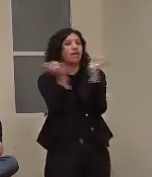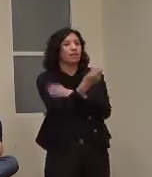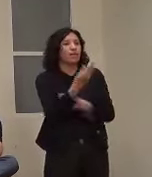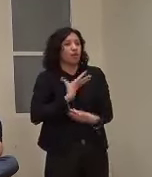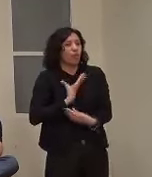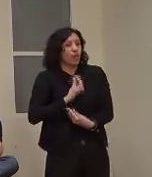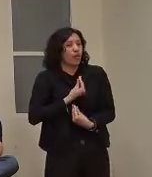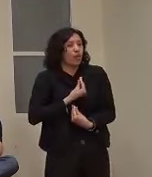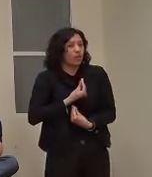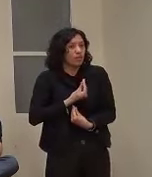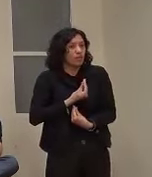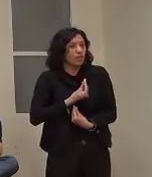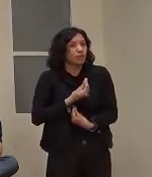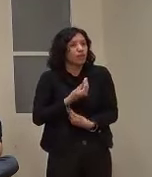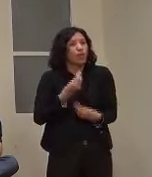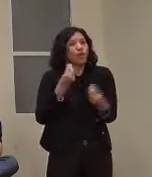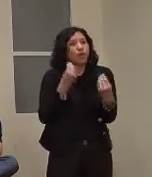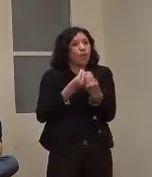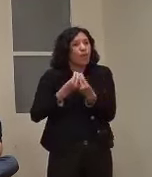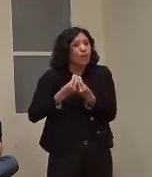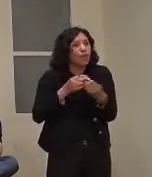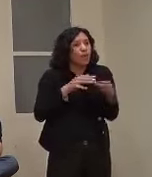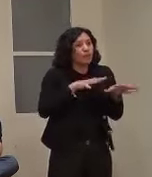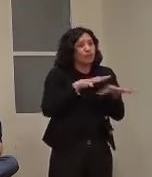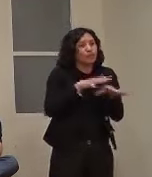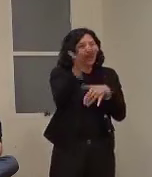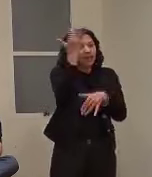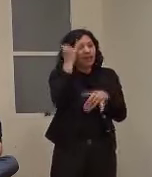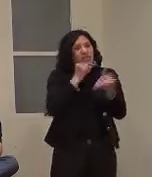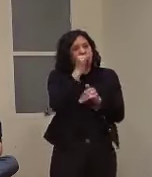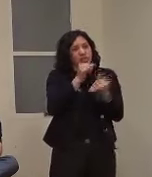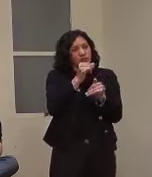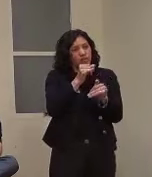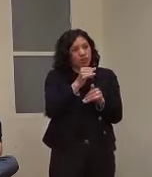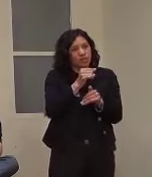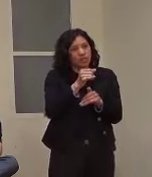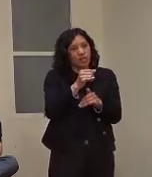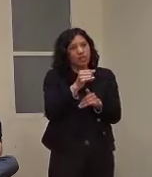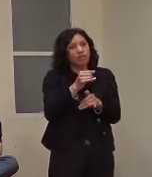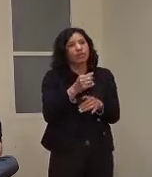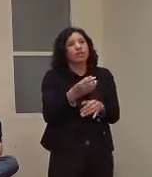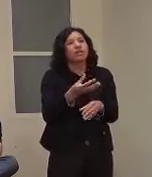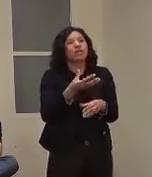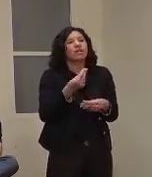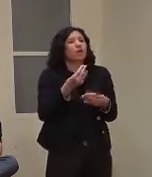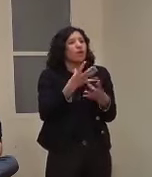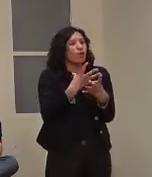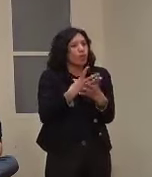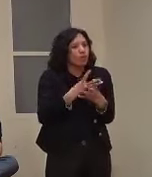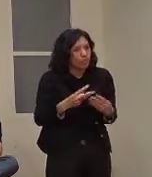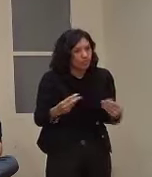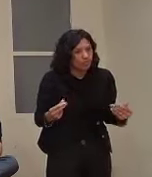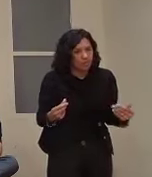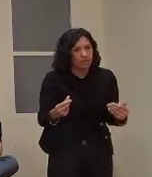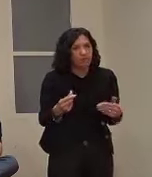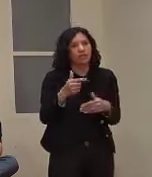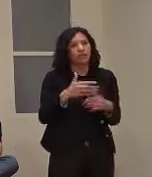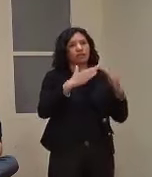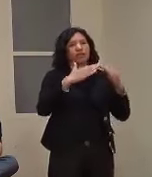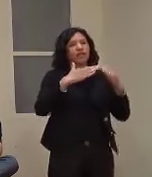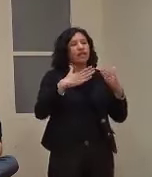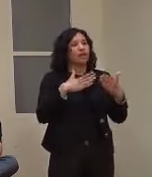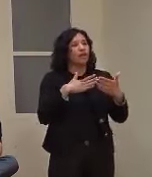como muchas veces de distintos momentos se ha mencionado es como si sufre extinguiendo esa barrera